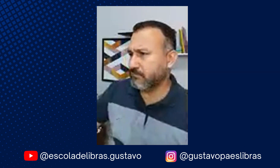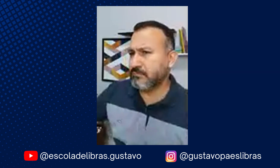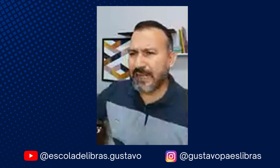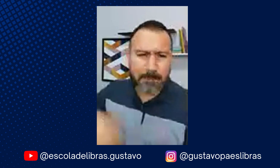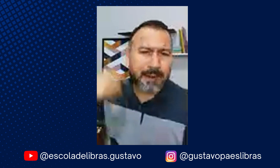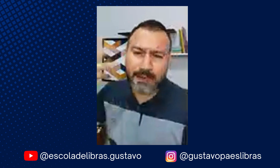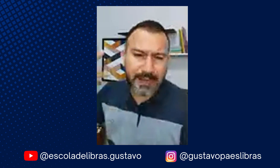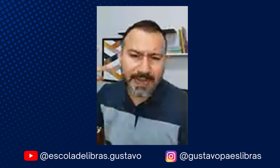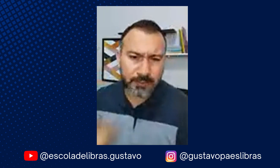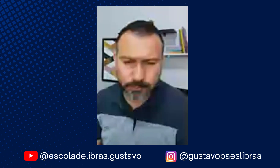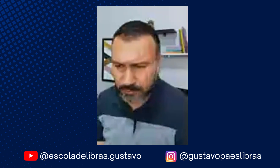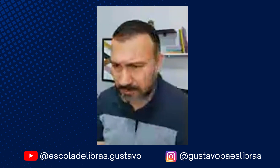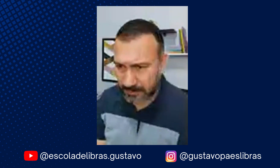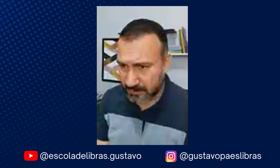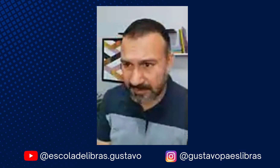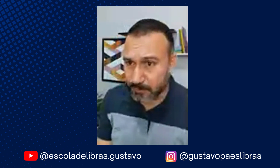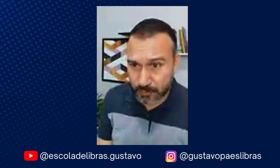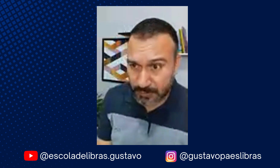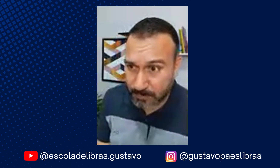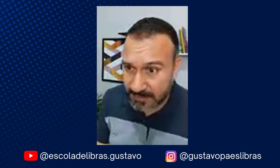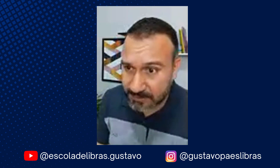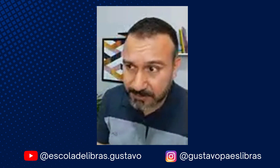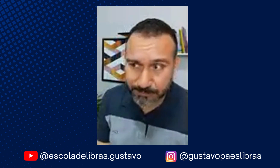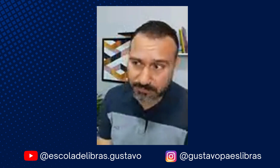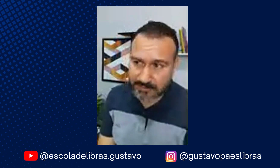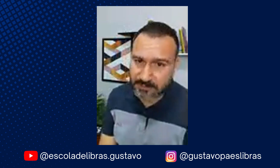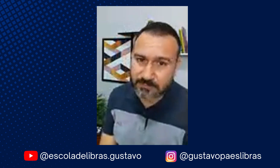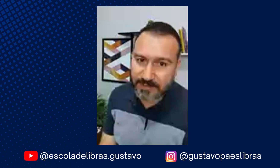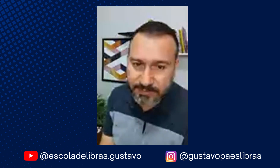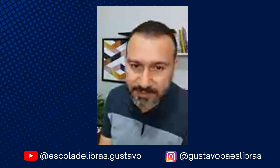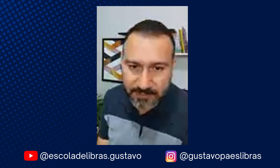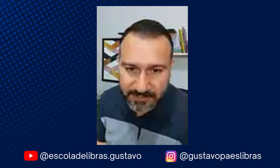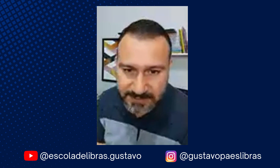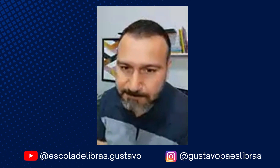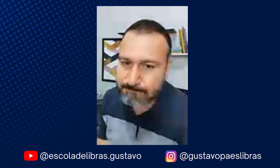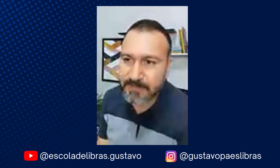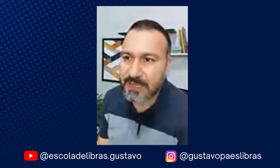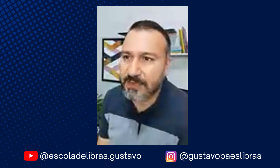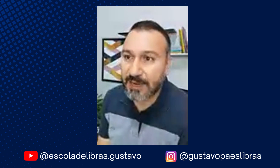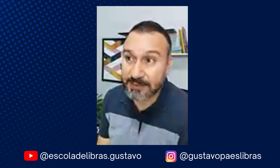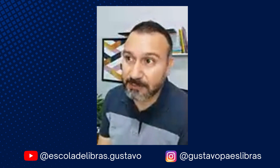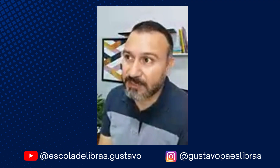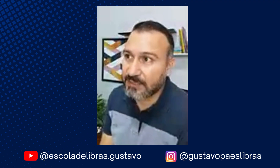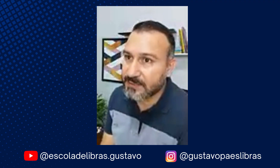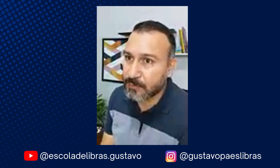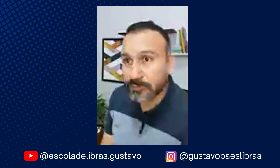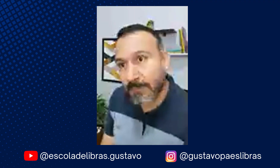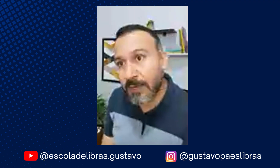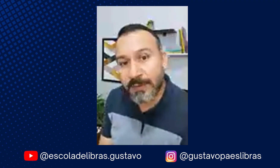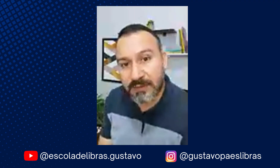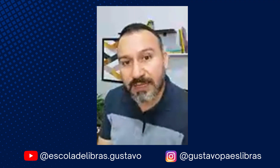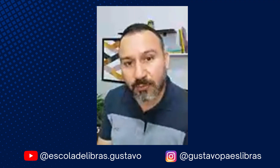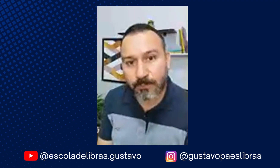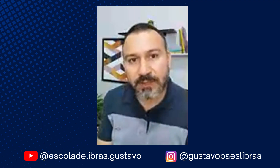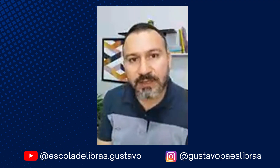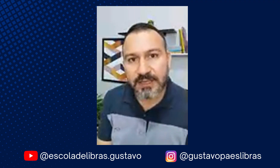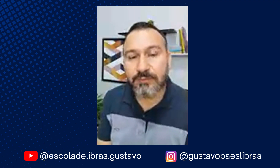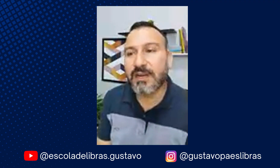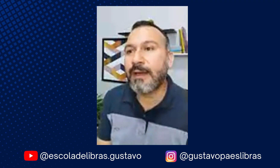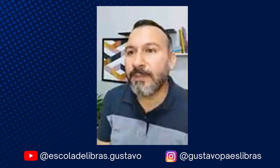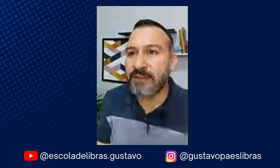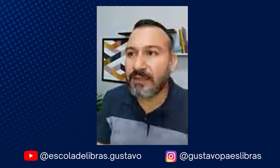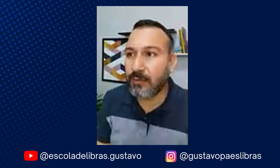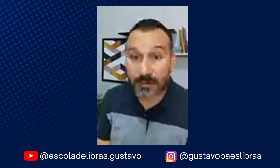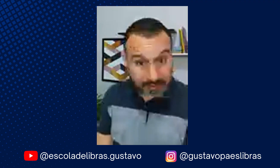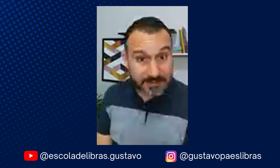preocupado, abalado emocionalmente? Você não vai conseguir fazer. A interpretação é um trabalho mental. E